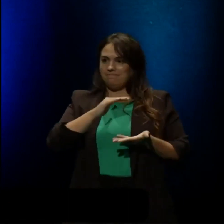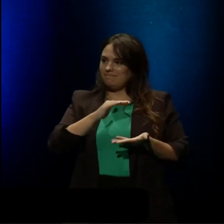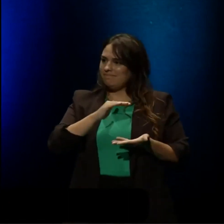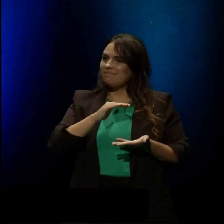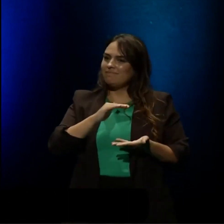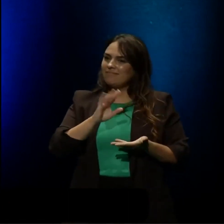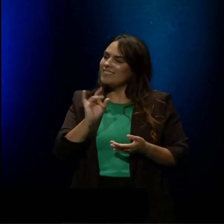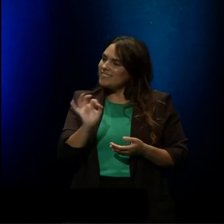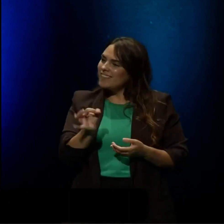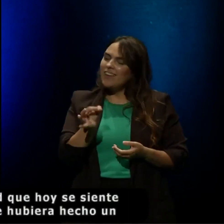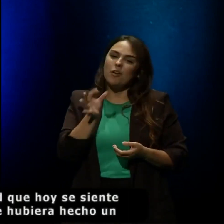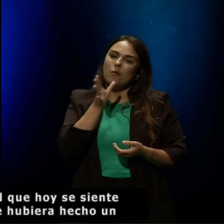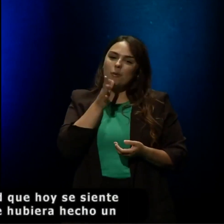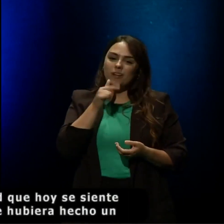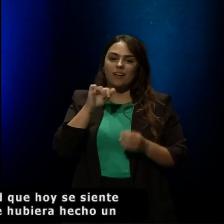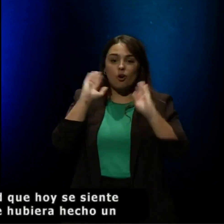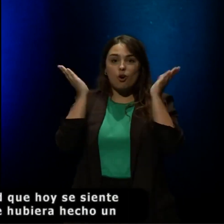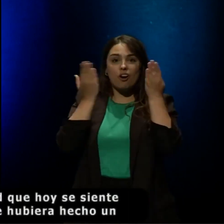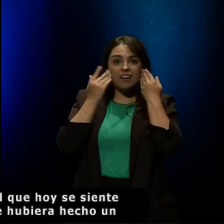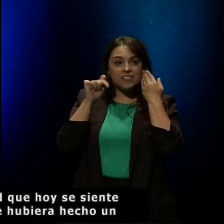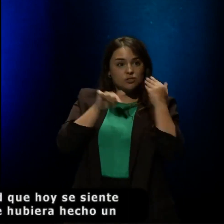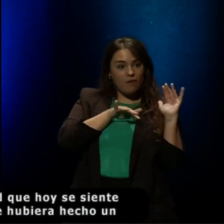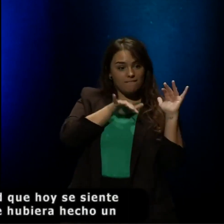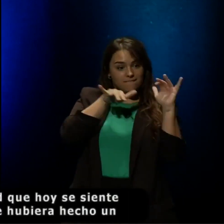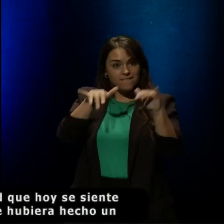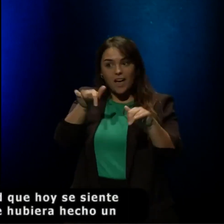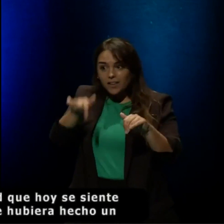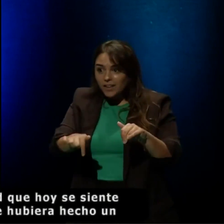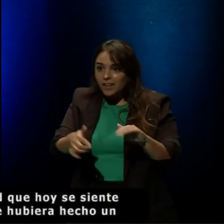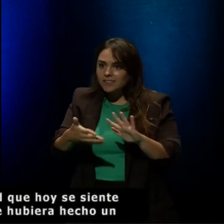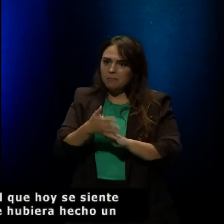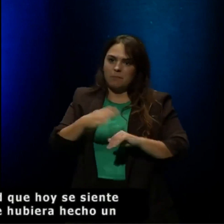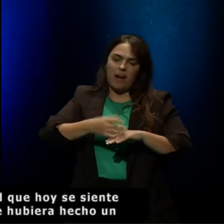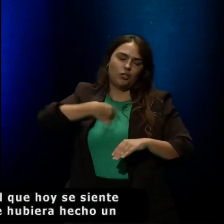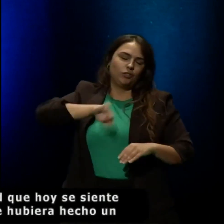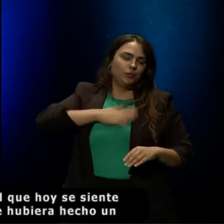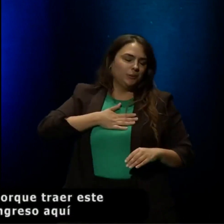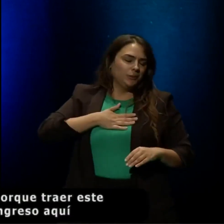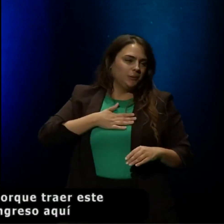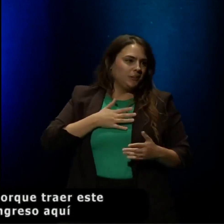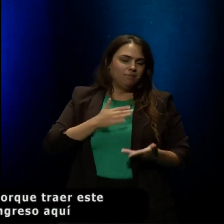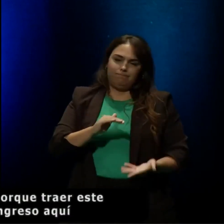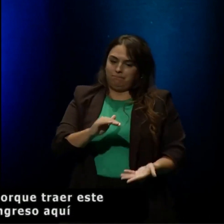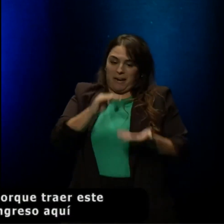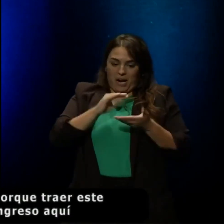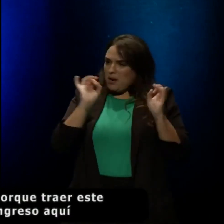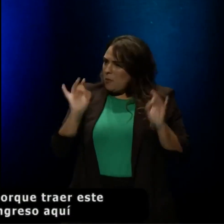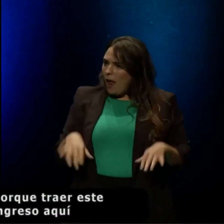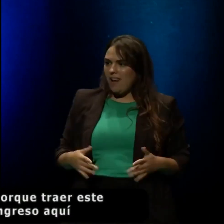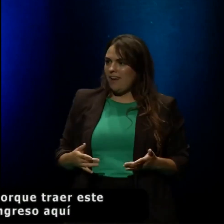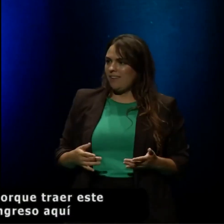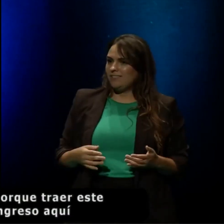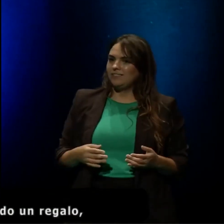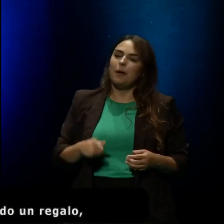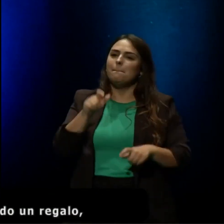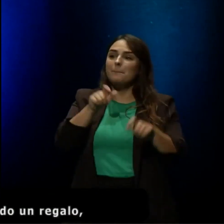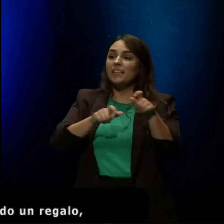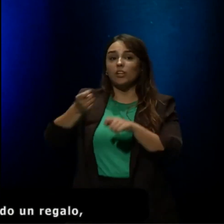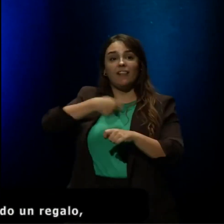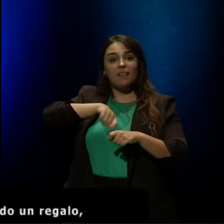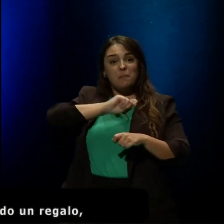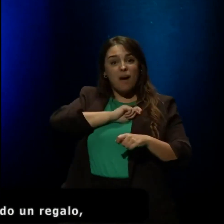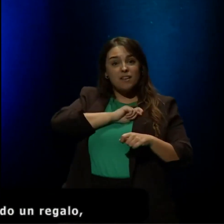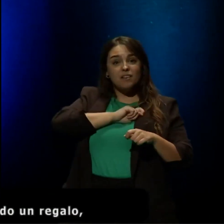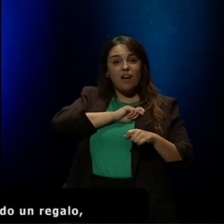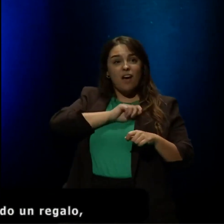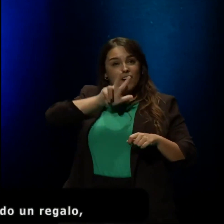que decir que el traer este congreso aquí ha sido un regalo. El poder ver a tantas personas de nuestra España, de